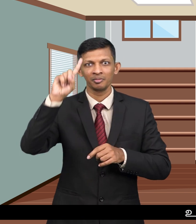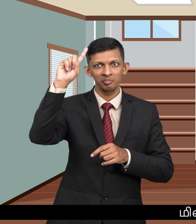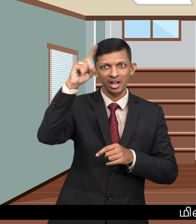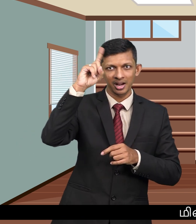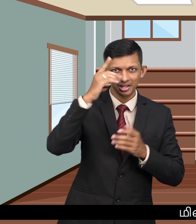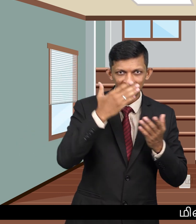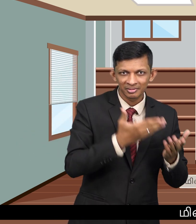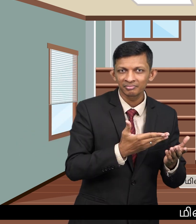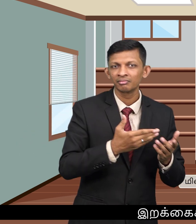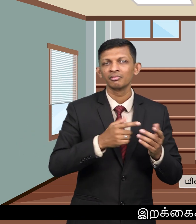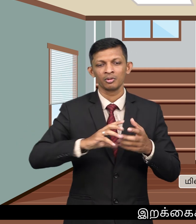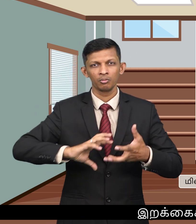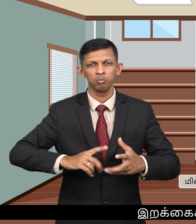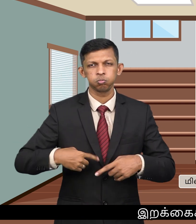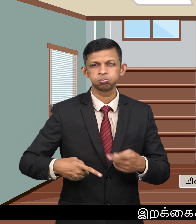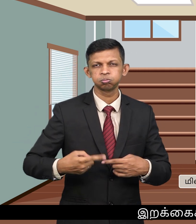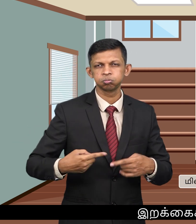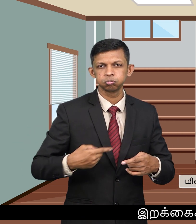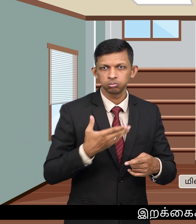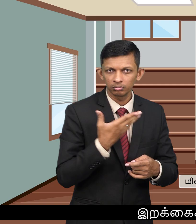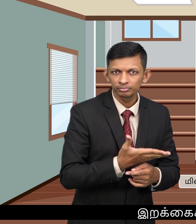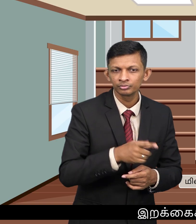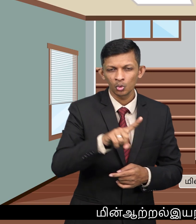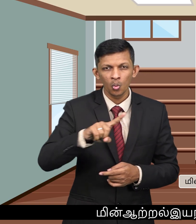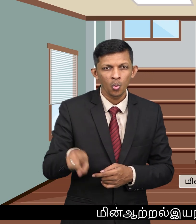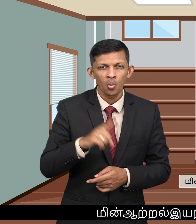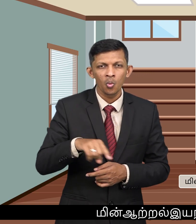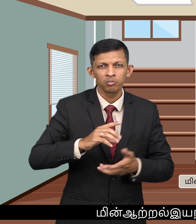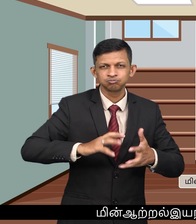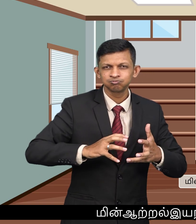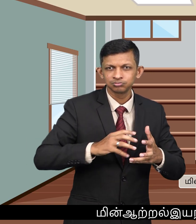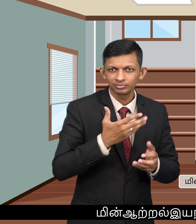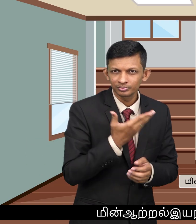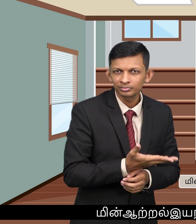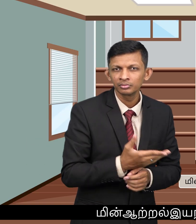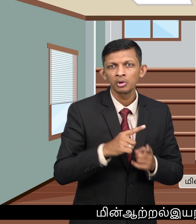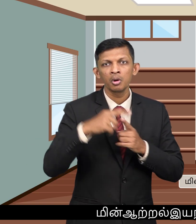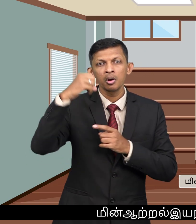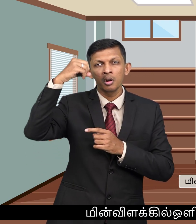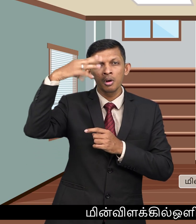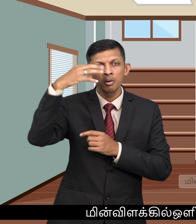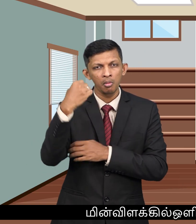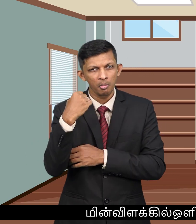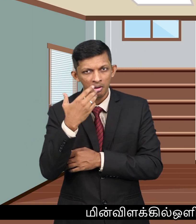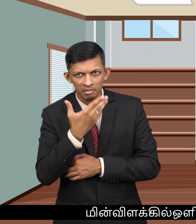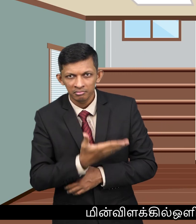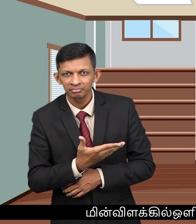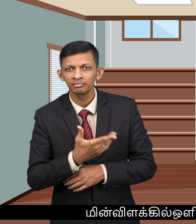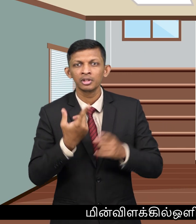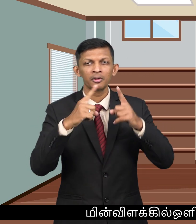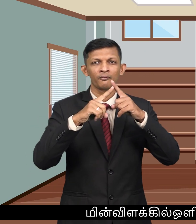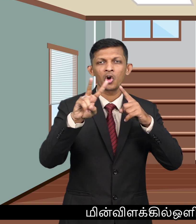உதாரணமாக மின் விசிறியில் இறக்கைகளின் சுழற்சி மூலம் மின் ஆற்றல் இயந்திர ஆற்றலாக மாறுகிறது. மின் விளக்கில்